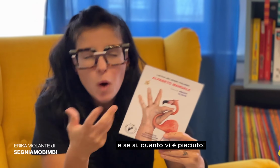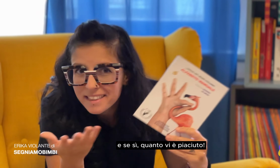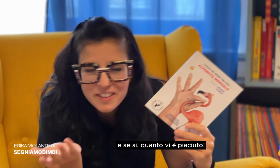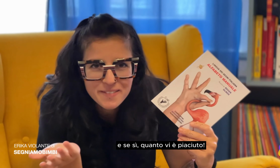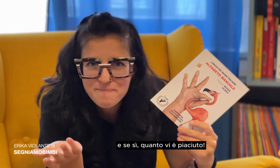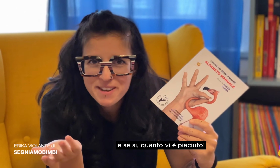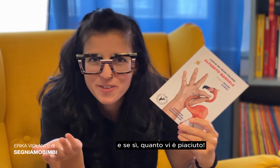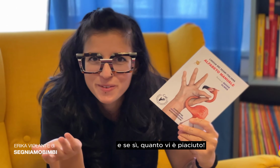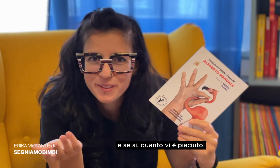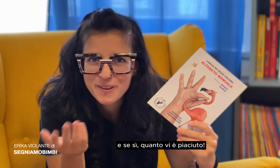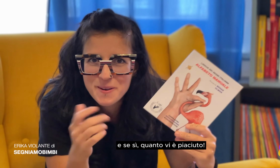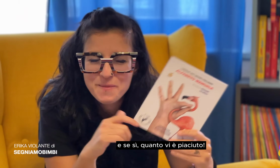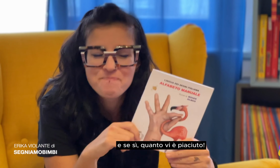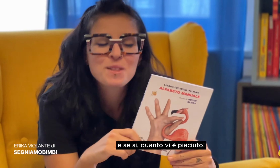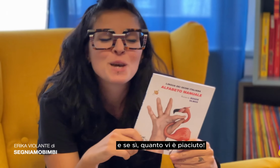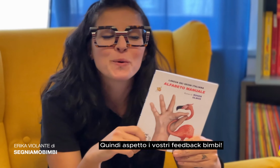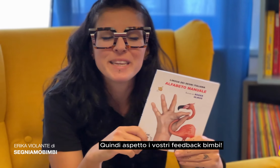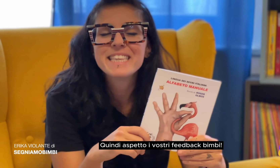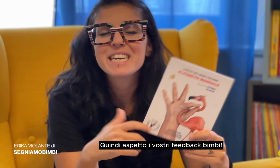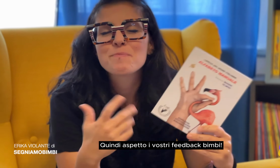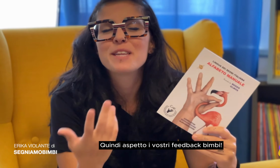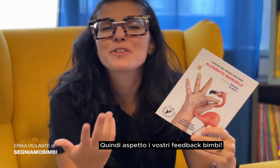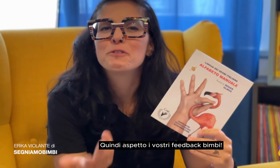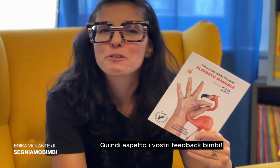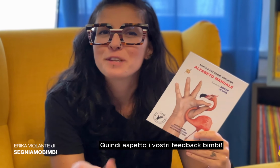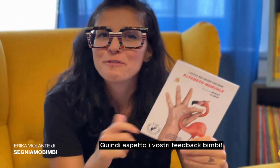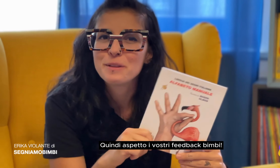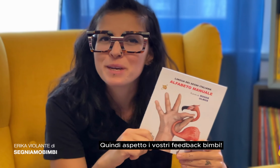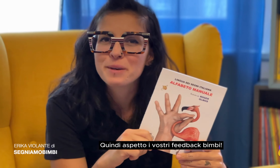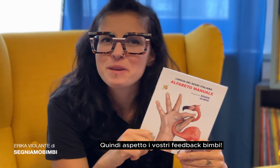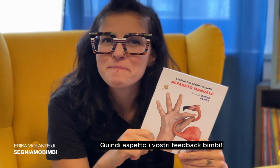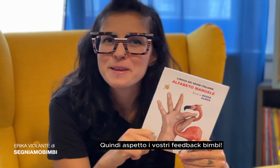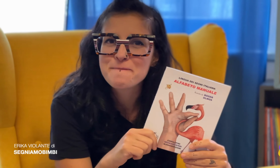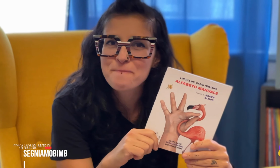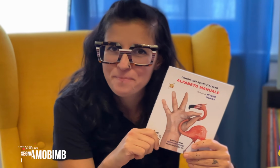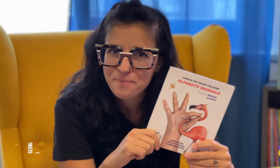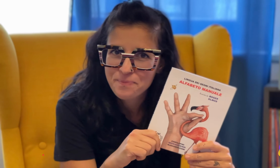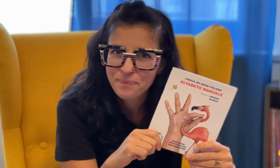quanto vi è piaciuto! Quindi aspetto i vostri feedback, bimbi!